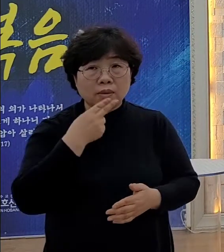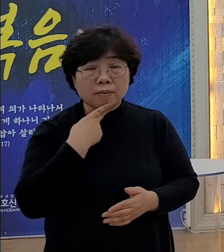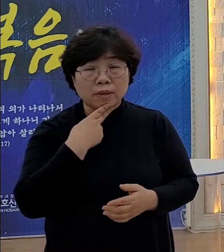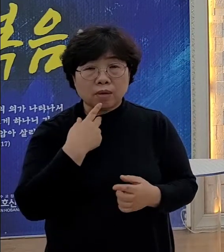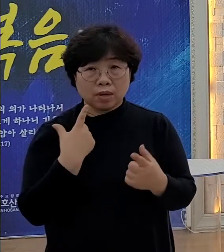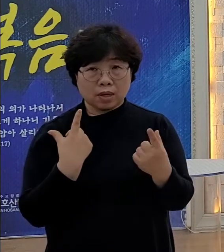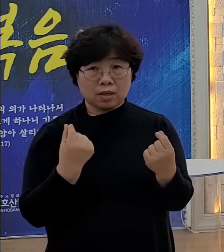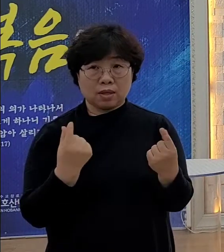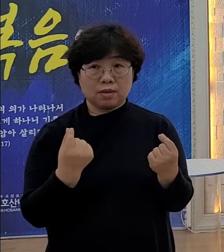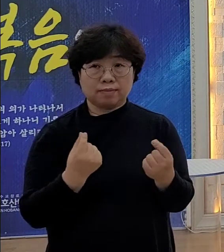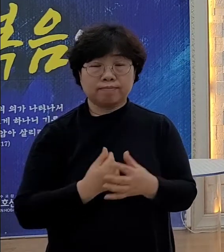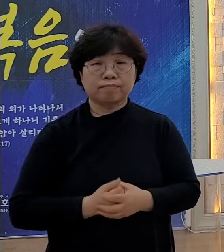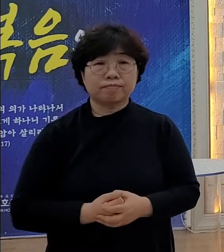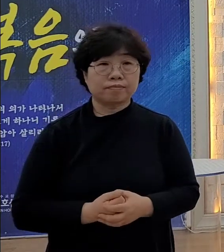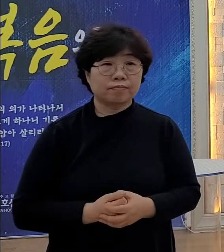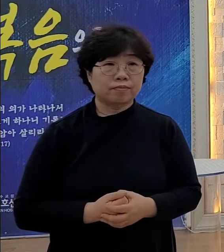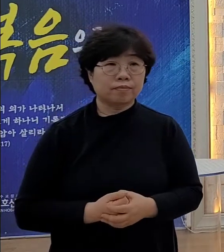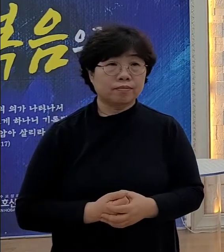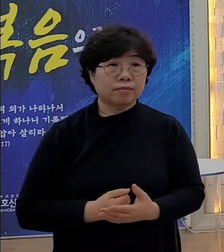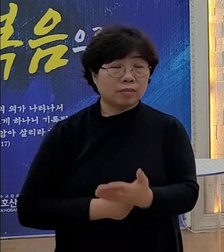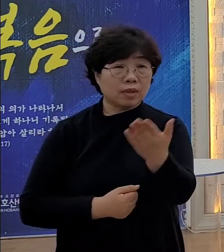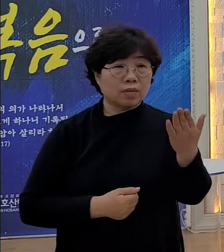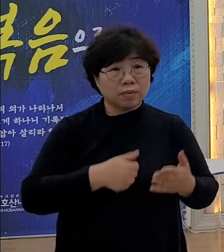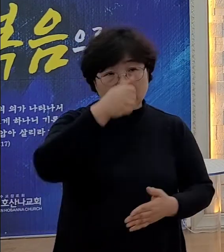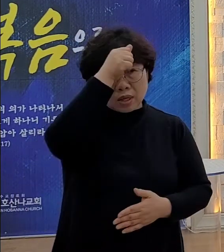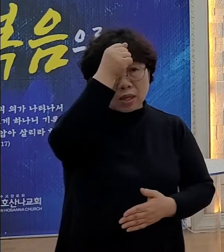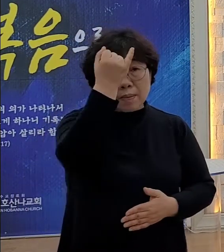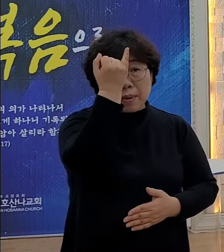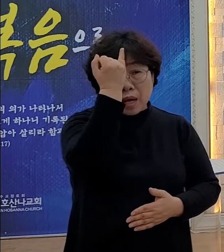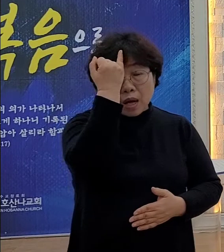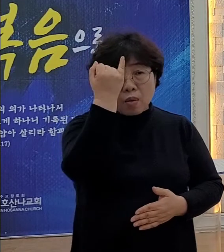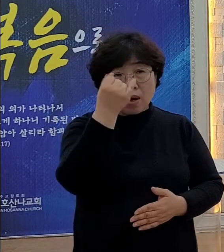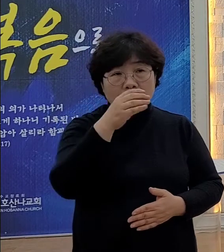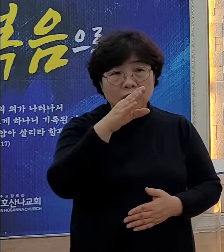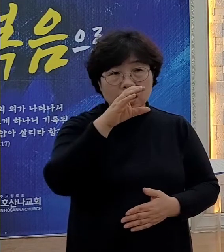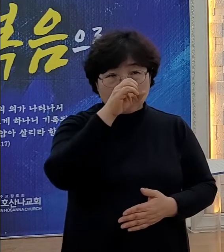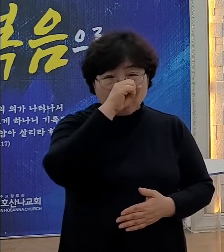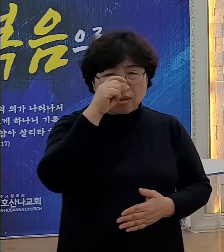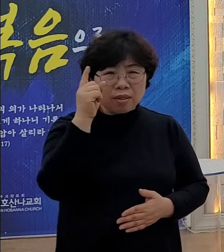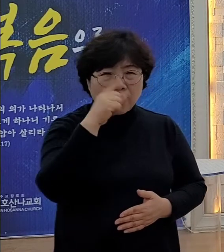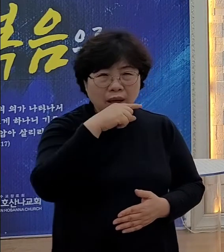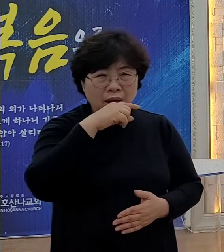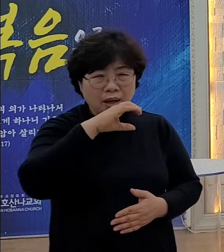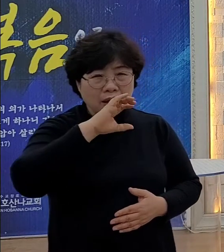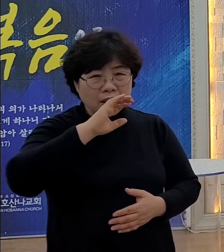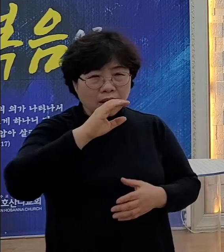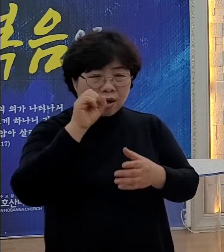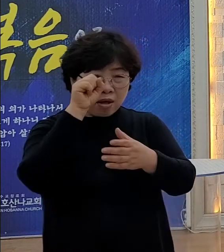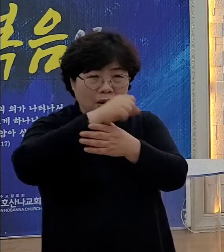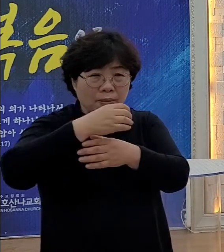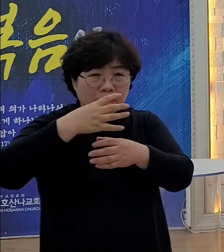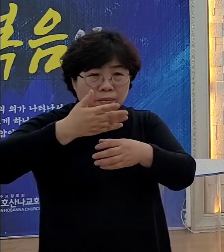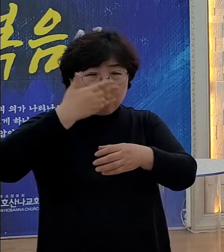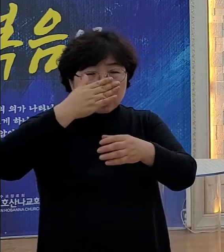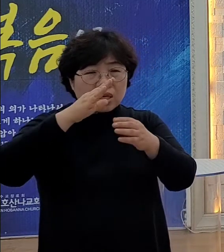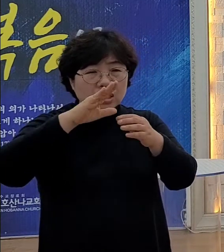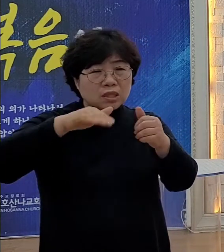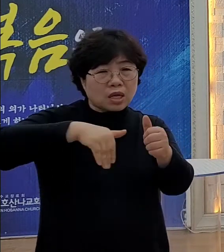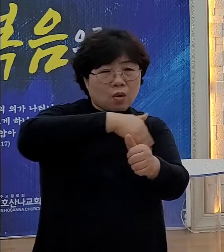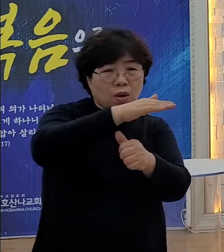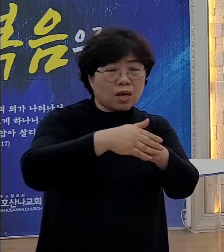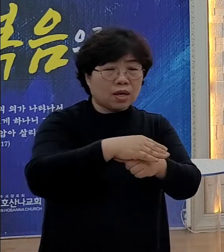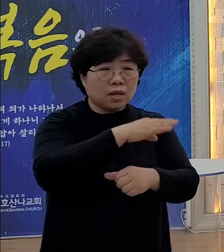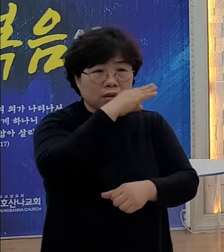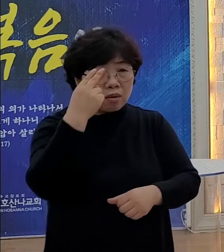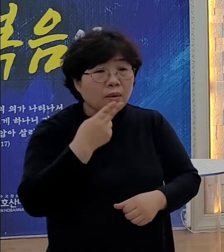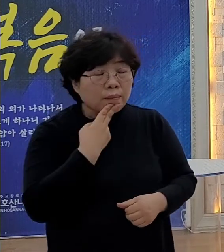불경건. 여러분, 아담과 하와가 선악과를 따먹었을 그 상태가 바로 불경건이에요.